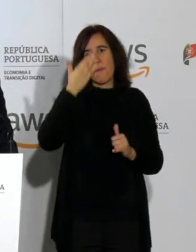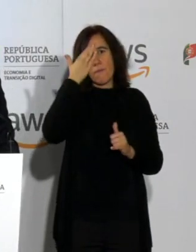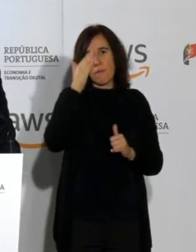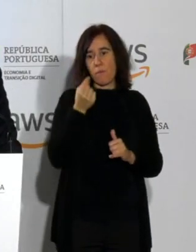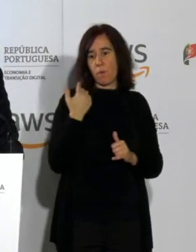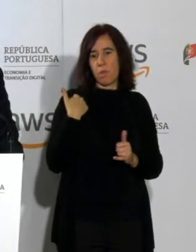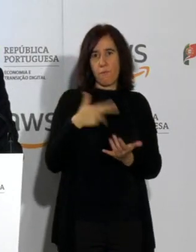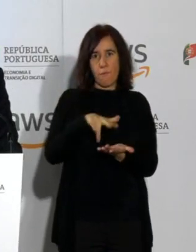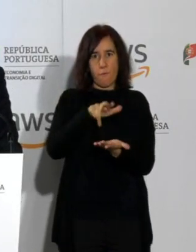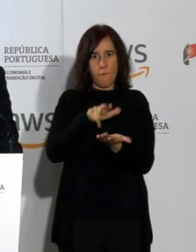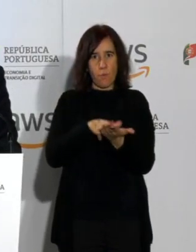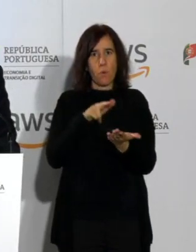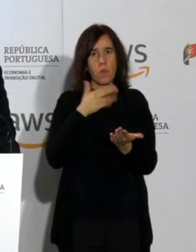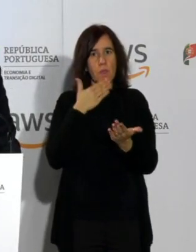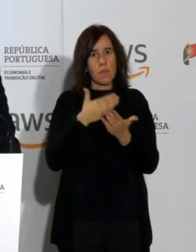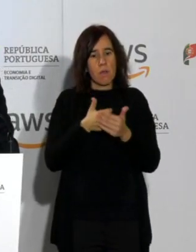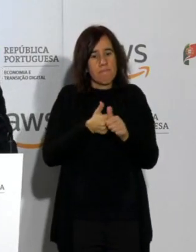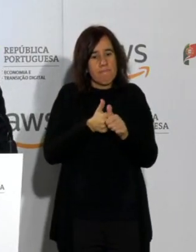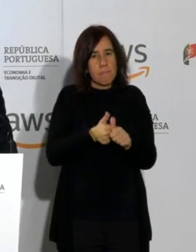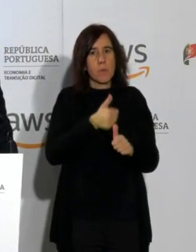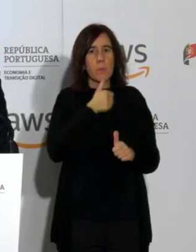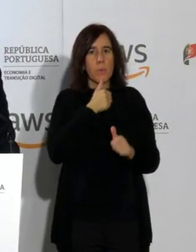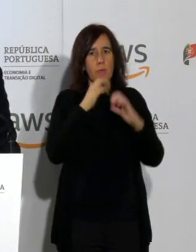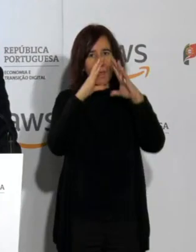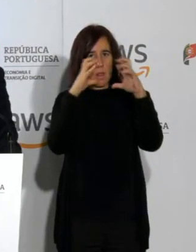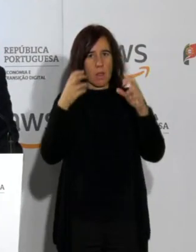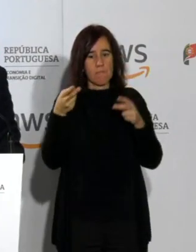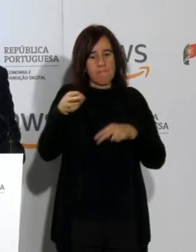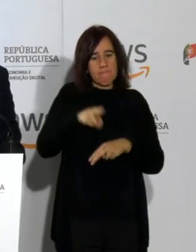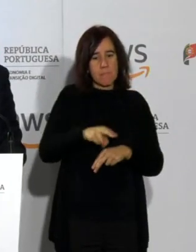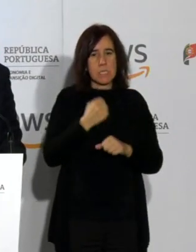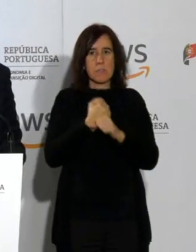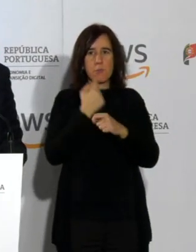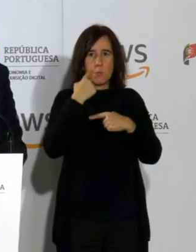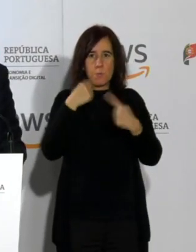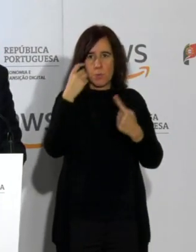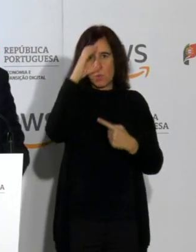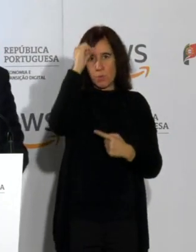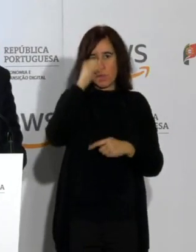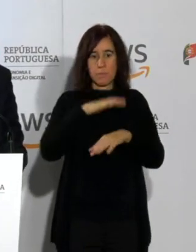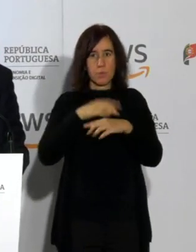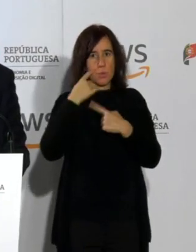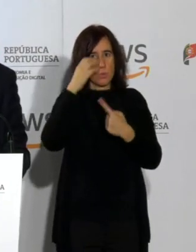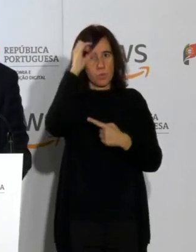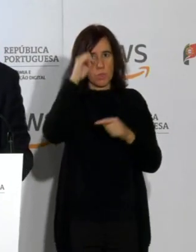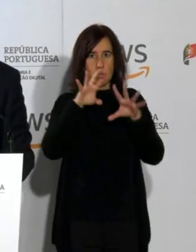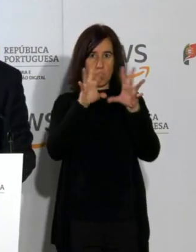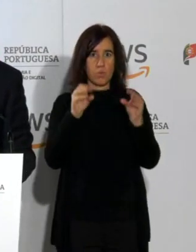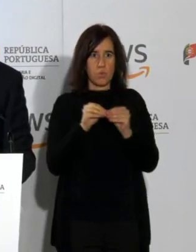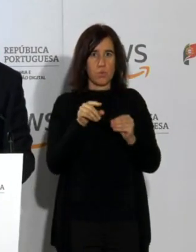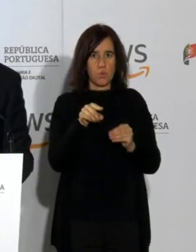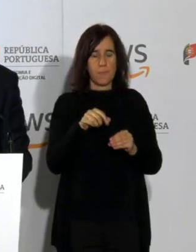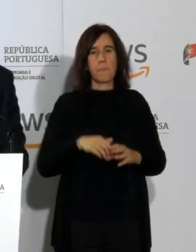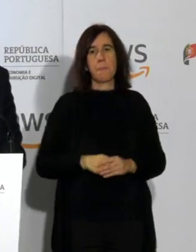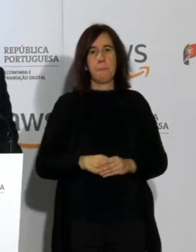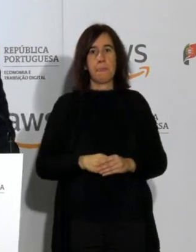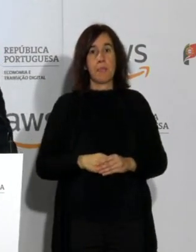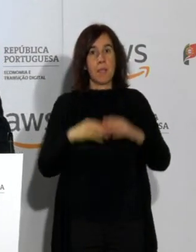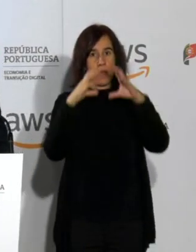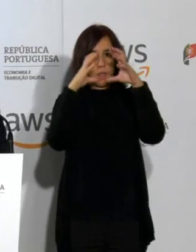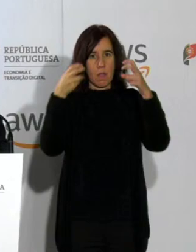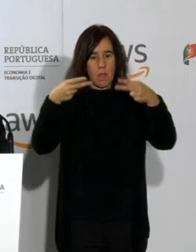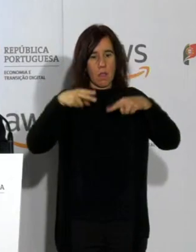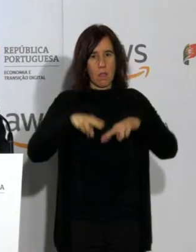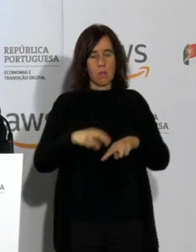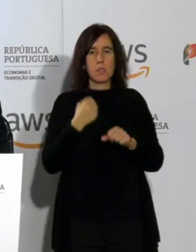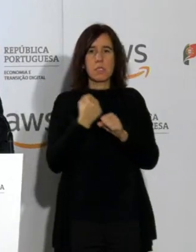recentemente aprovado uma framework de adoção de cloud para serviços públicos e para a administração pública no seu conjunto. A adoção da cloud pela generalidade